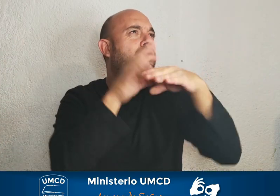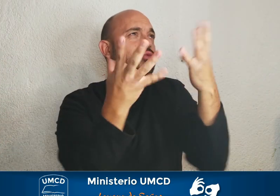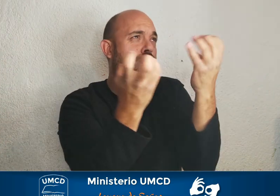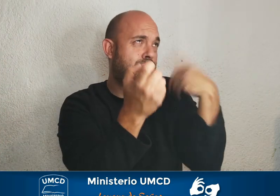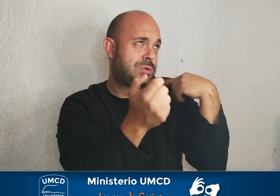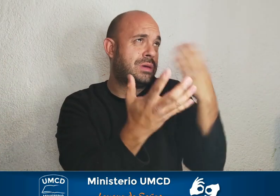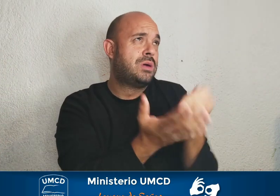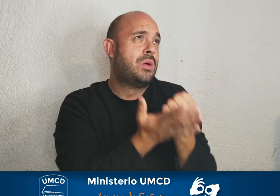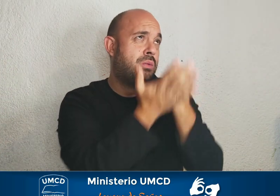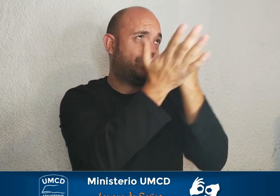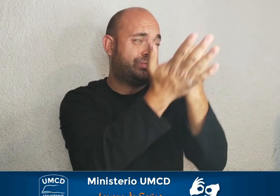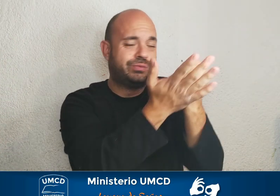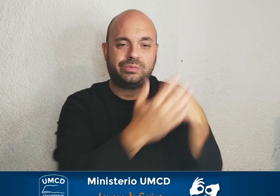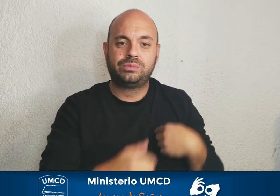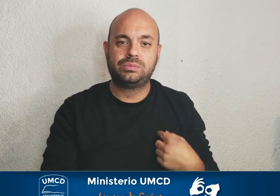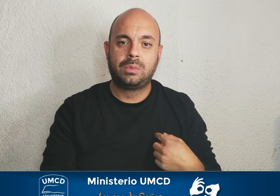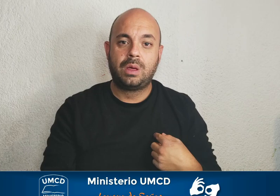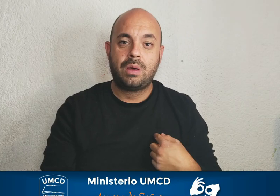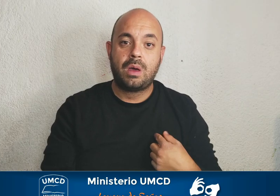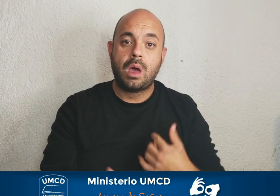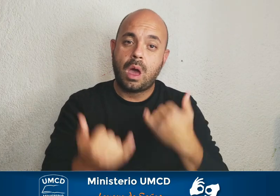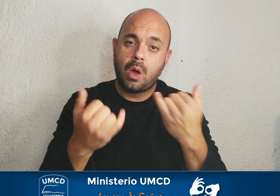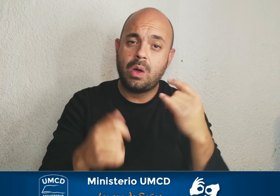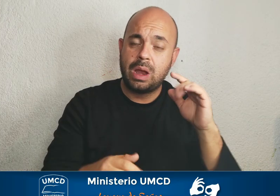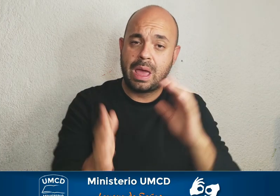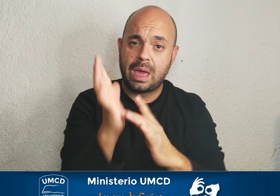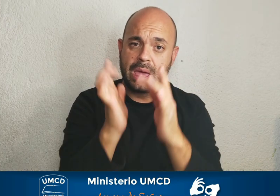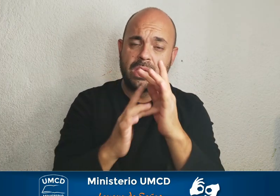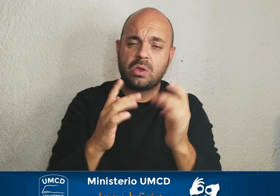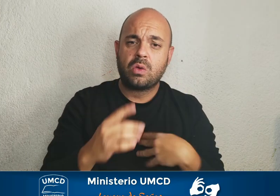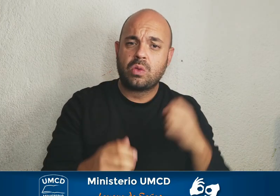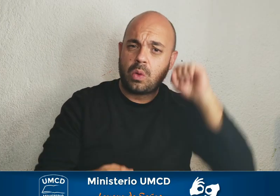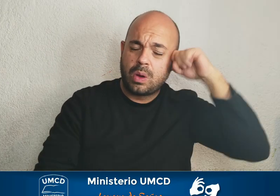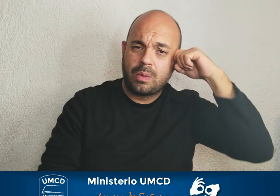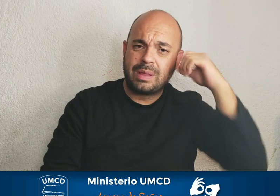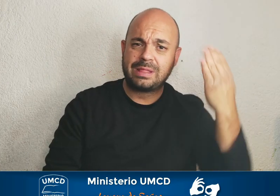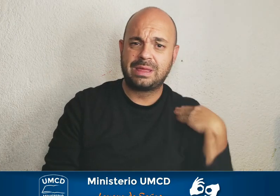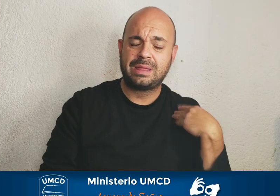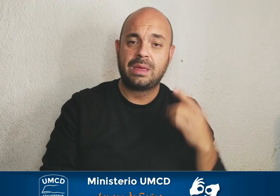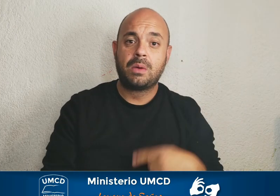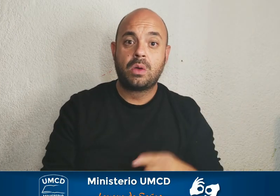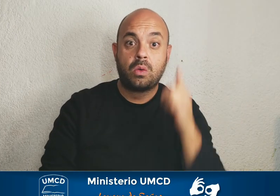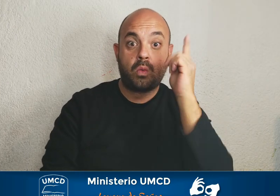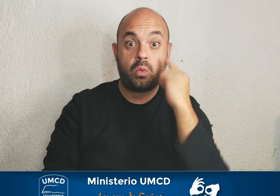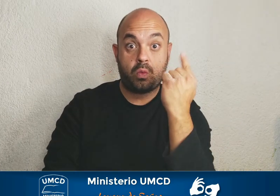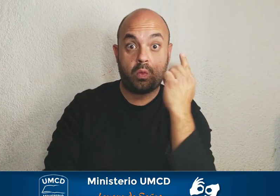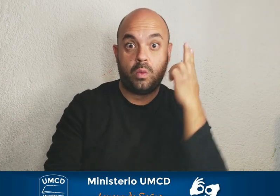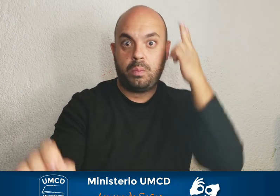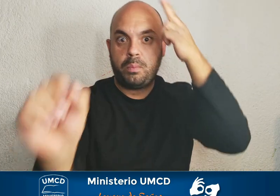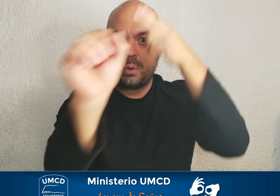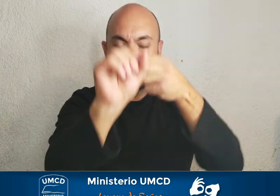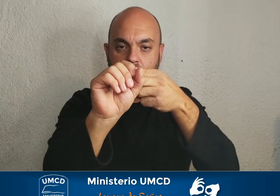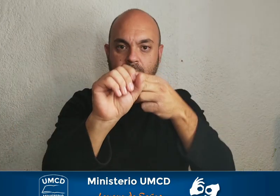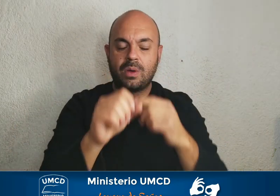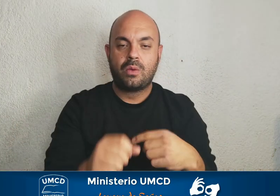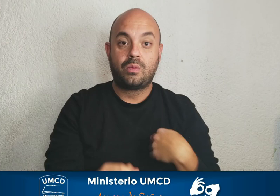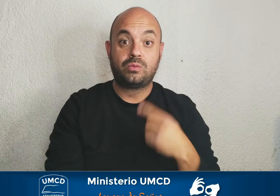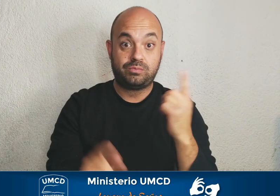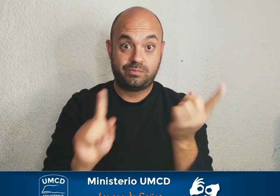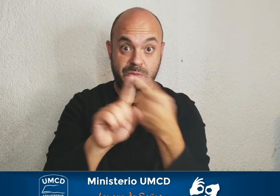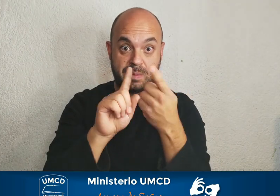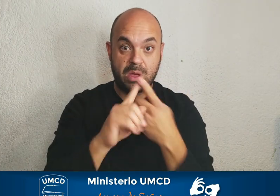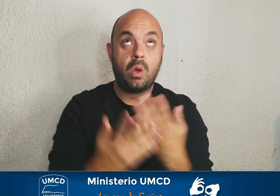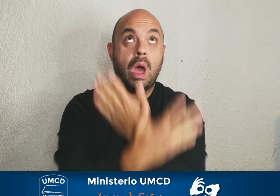nosotros. Jesucristo nos recuerda que nosotros tenemos un propósito. El propósito en primer lugar va a ser adorar a